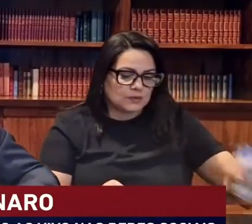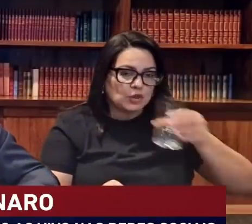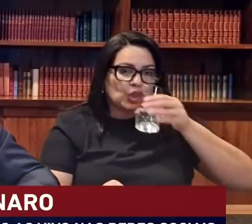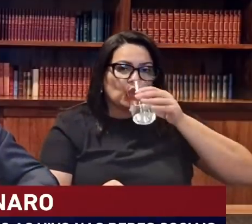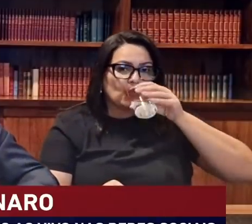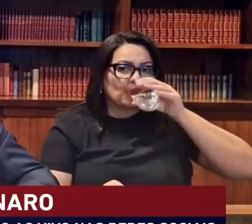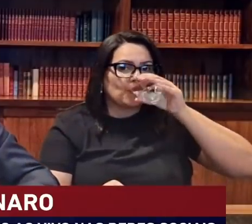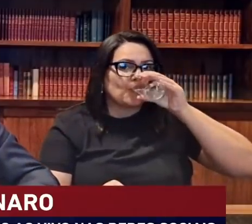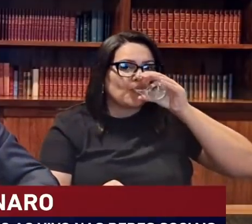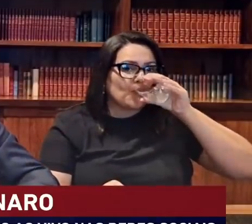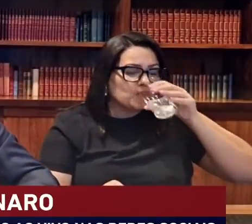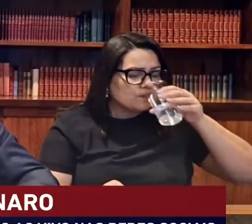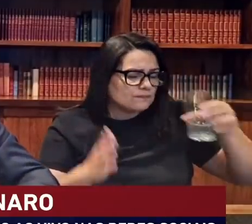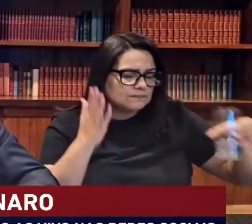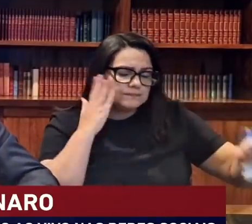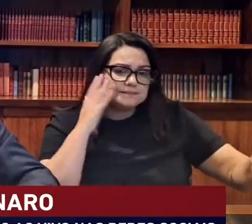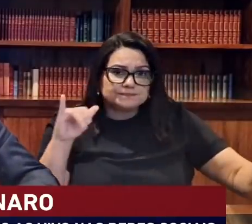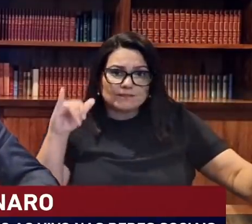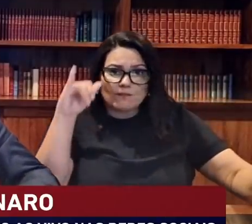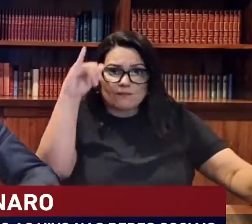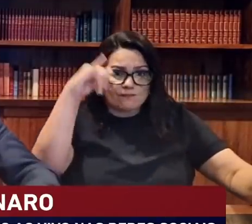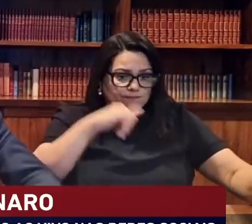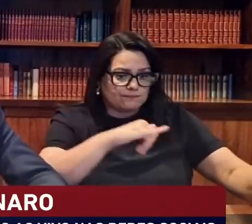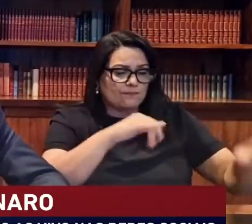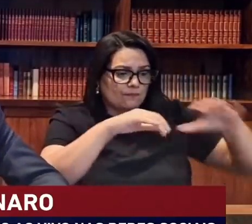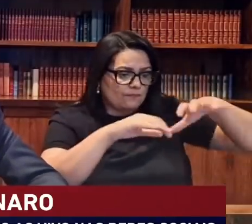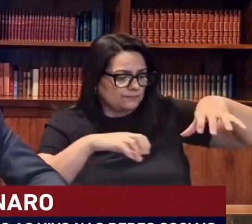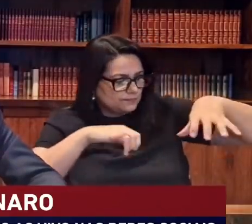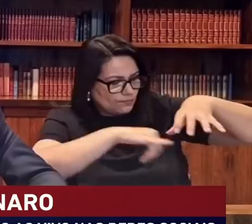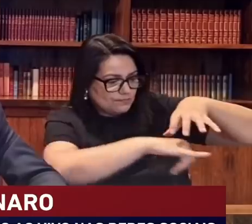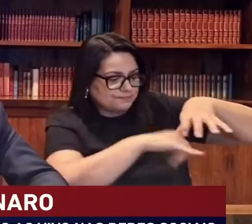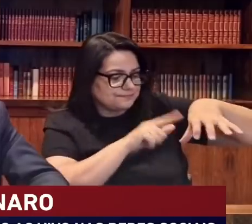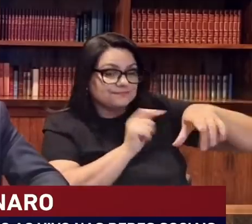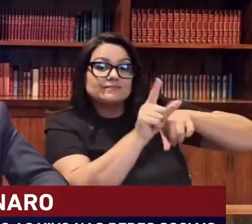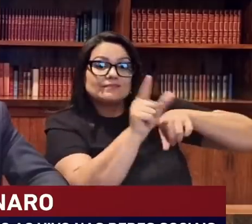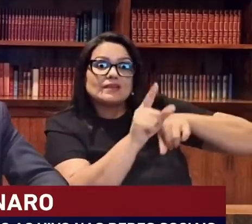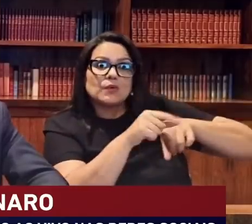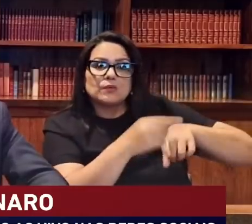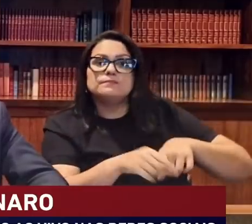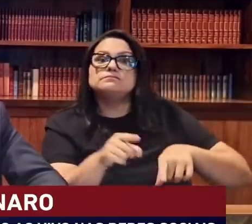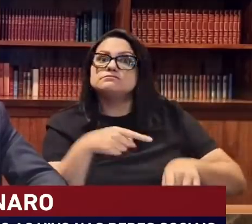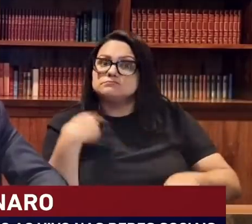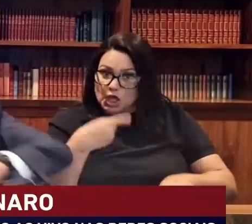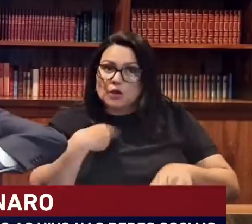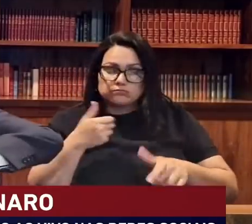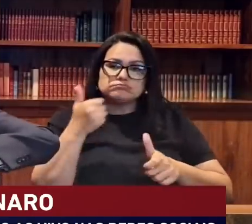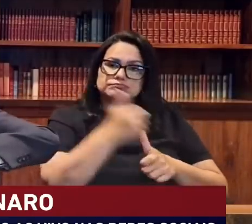Aluguéis de hangares de aviões para FUNAI. Presidente, quando nós assumimos, nós descobrimos aviões da